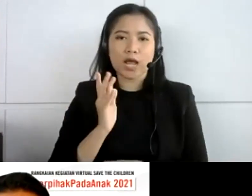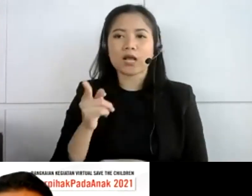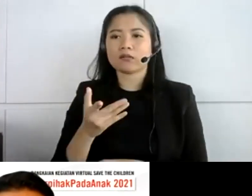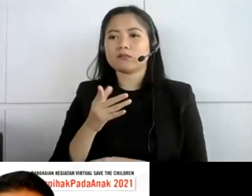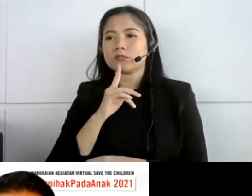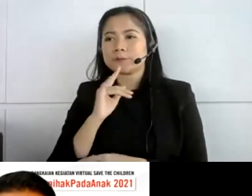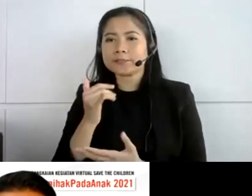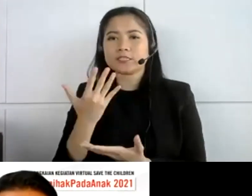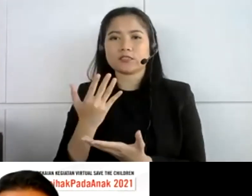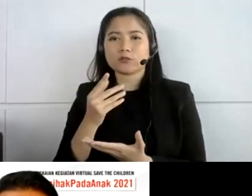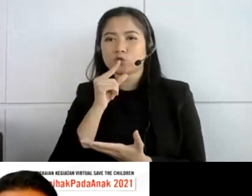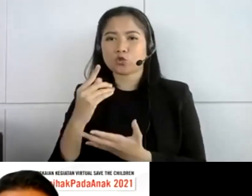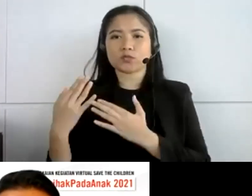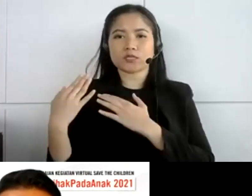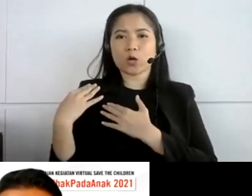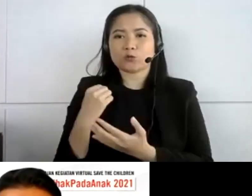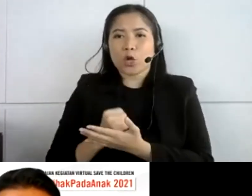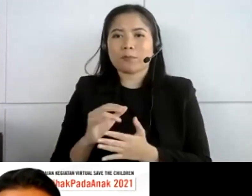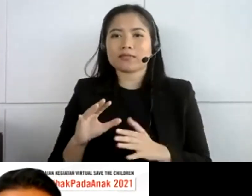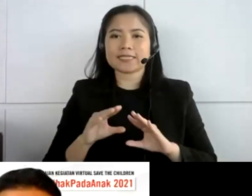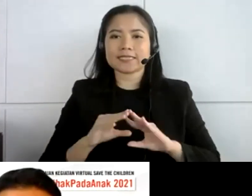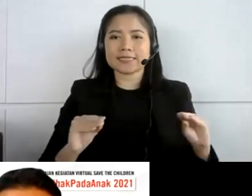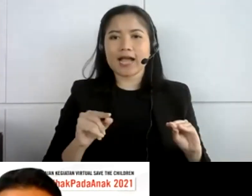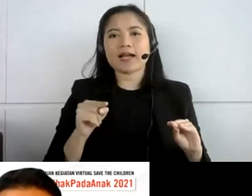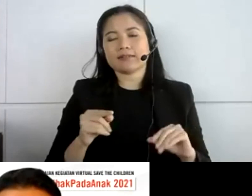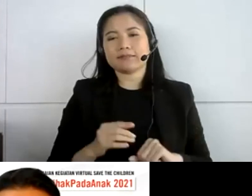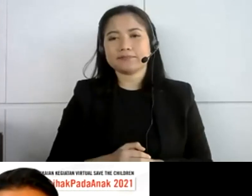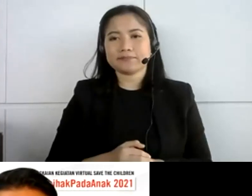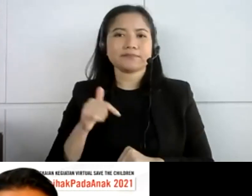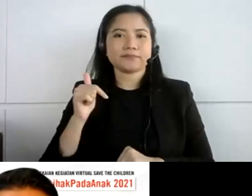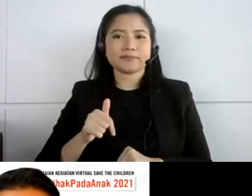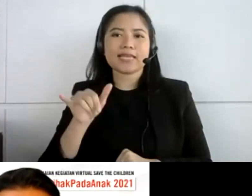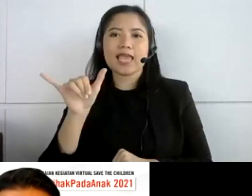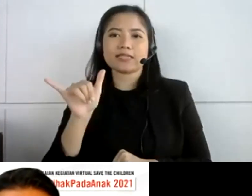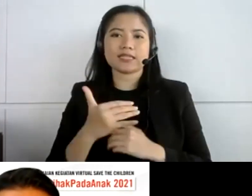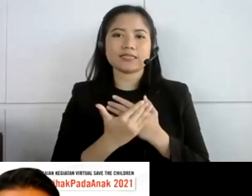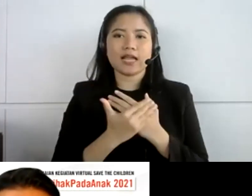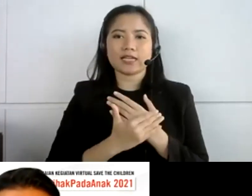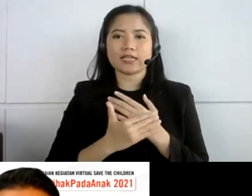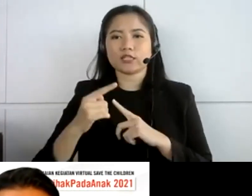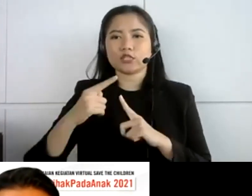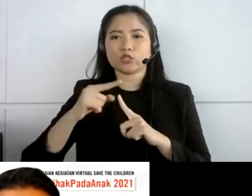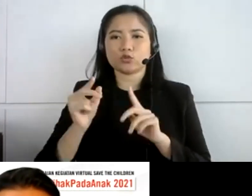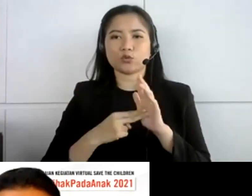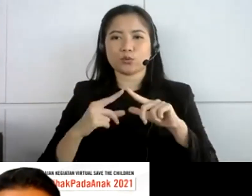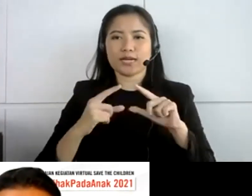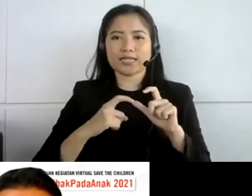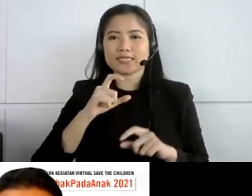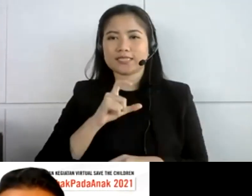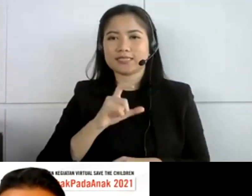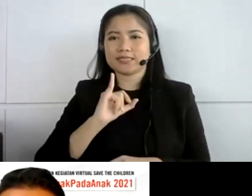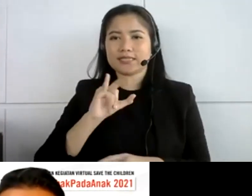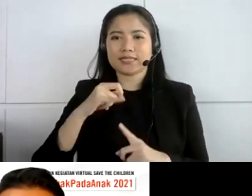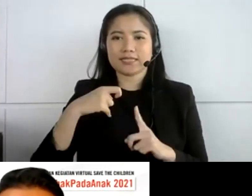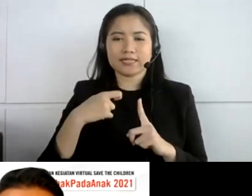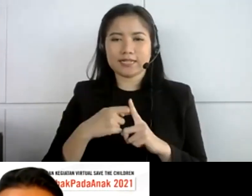bentuk akuntabilitas kerjasama dengan mitra terkait, dalam hal ini Yayasan Sayangi Tunas Cilik. Terima kasih dari saya kembalikan